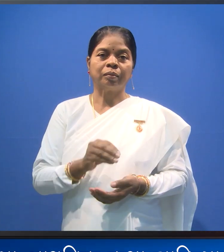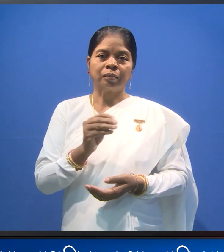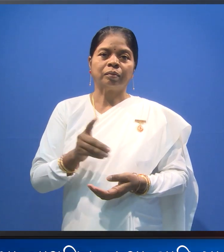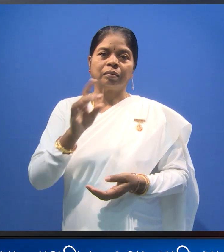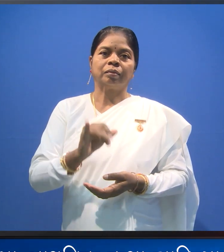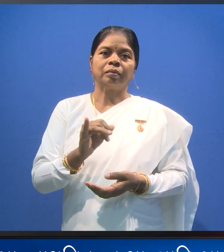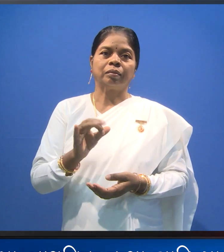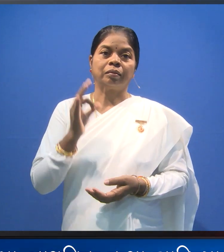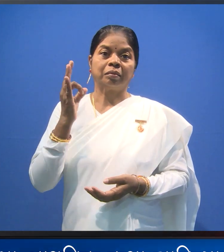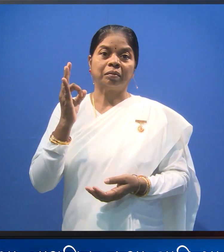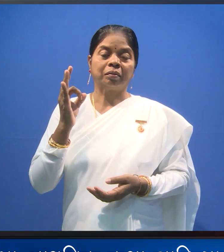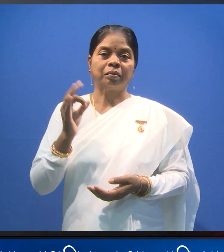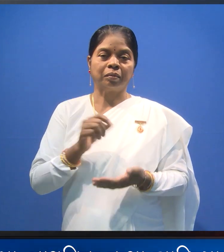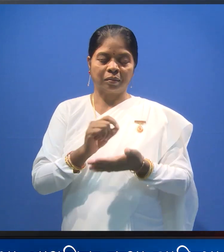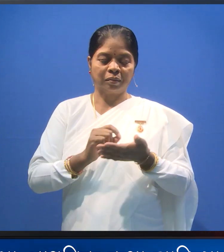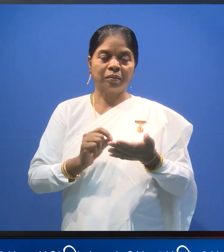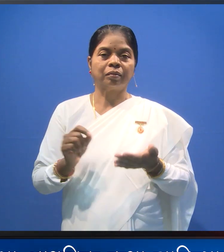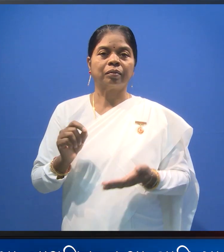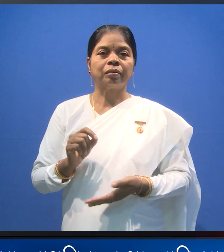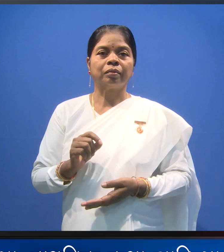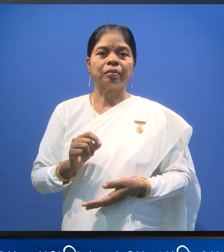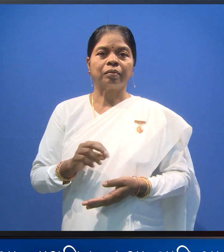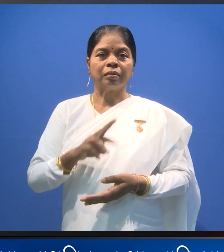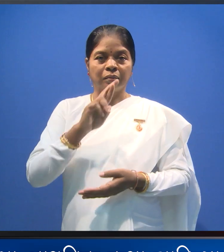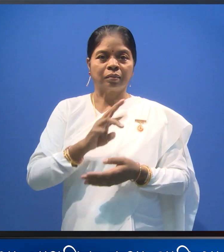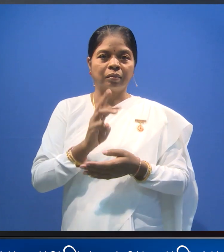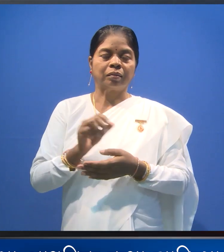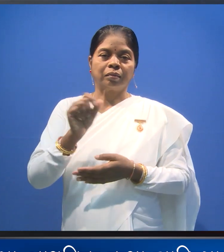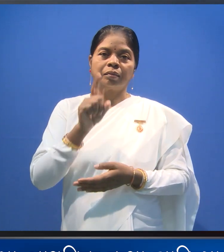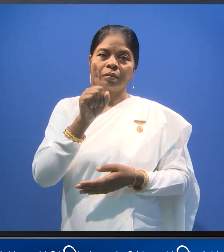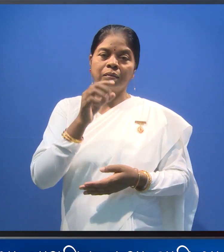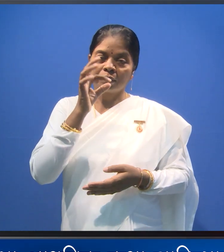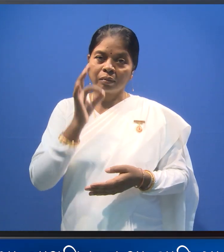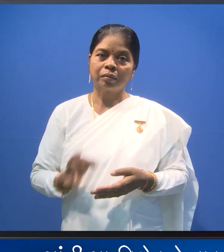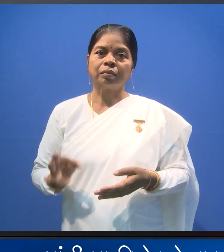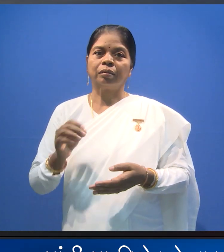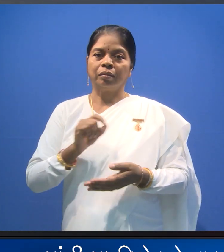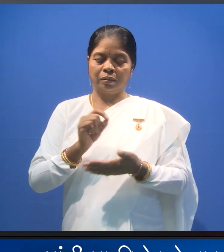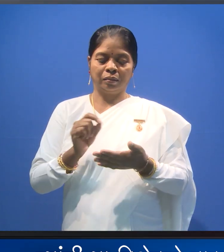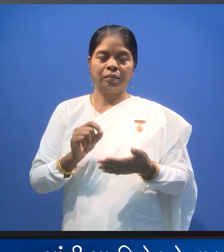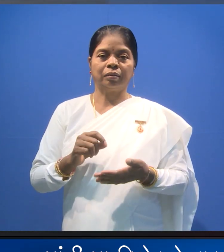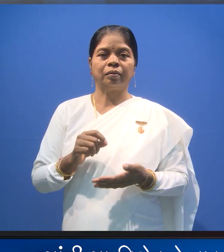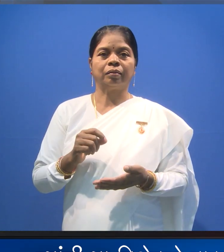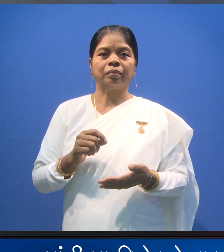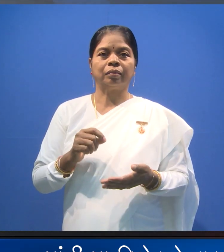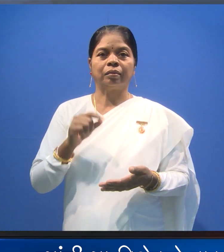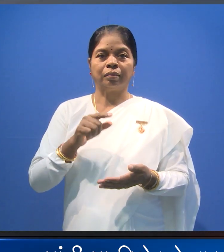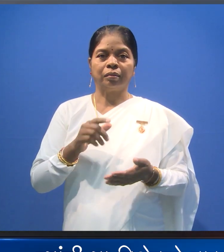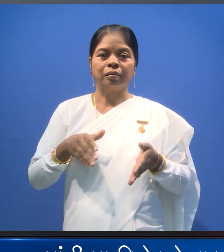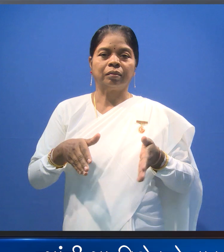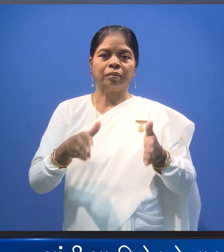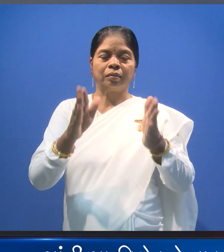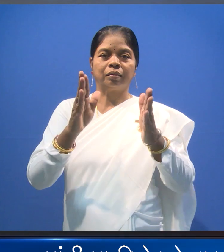ओडिया आधुनिक कथा साहित्यातील रेवती ही पहिली गोष्ट लिहून त्यांनी या